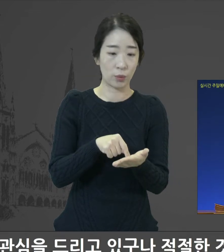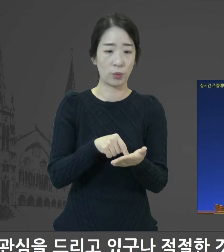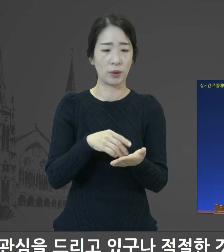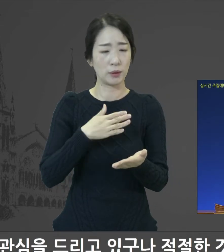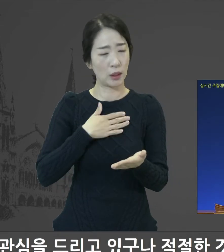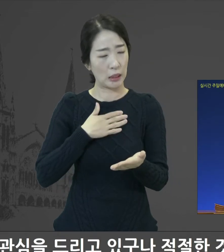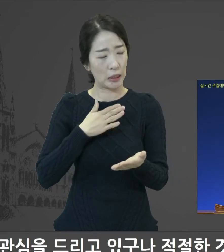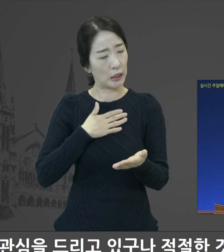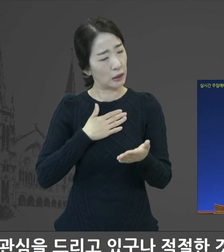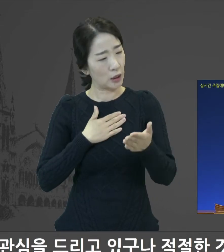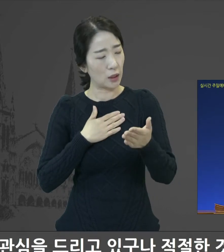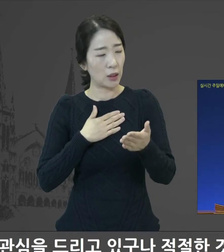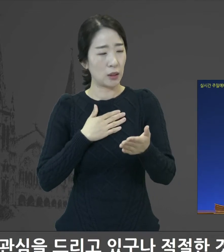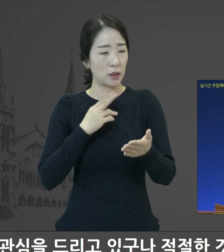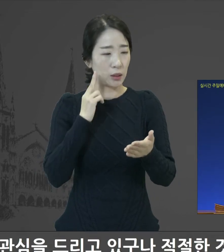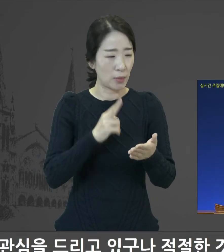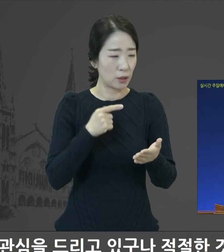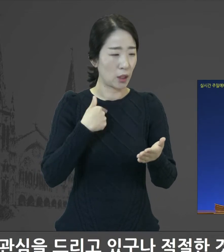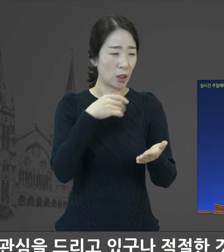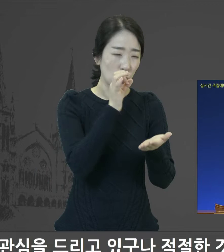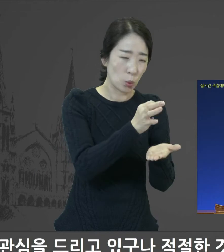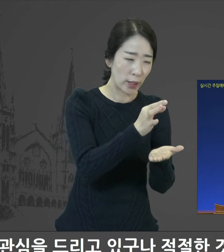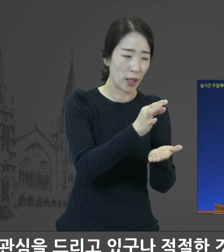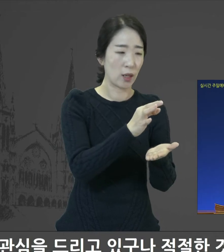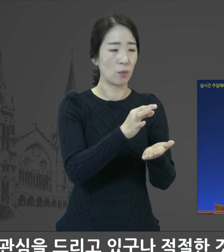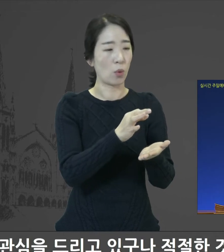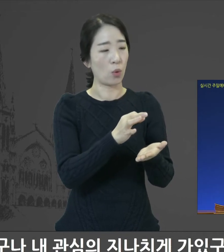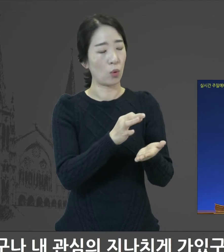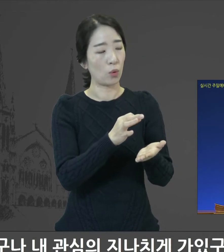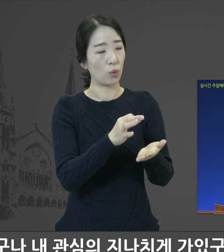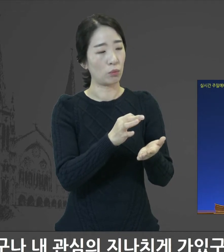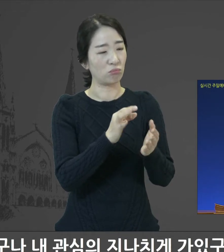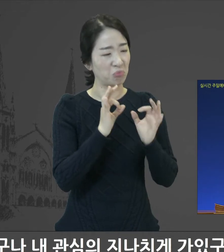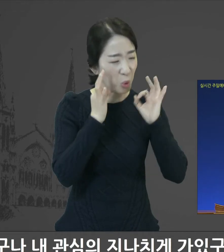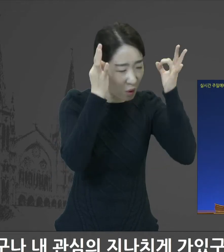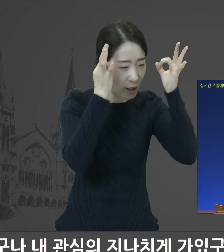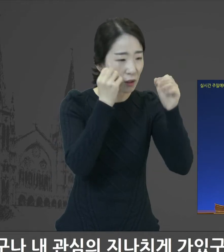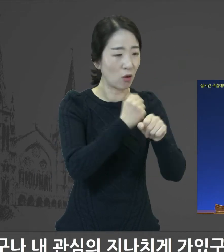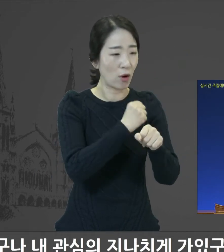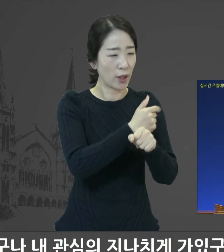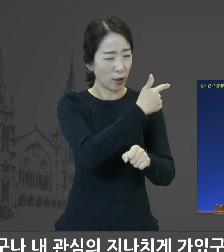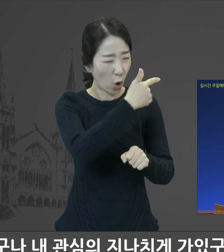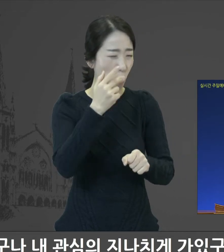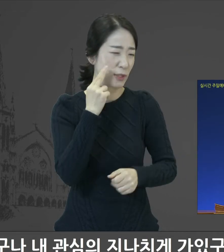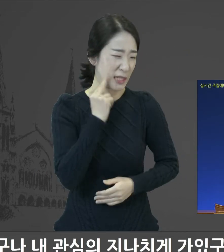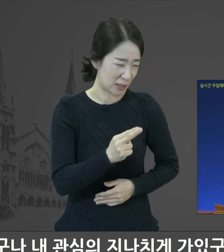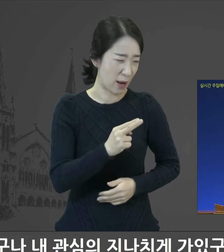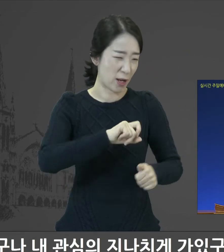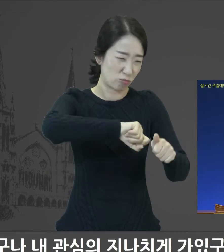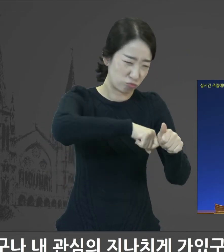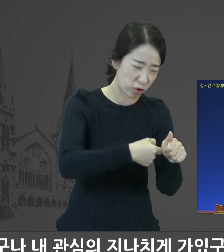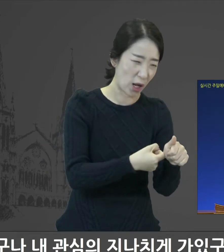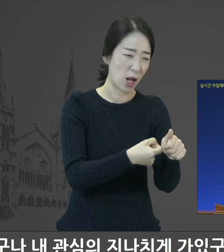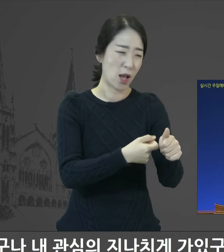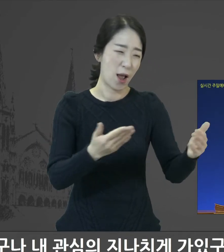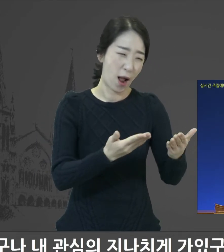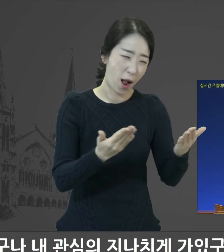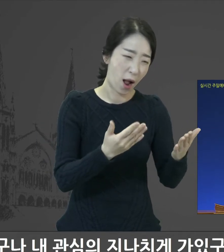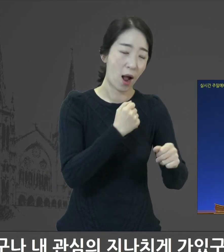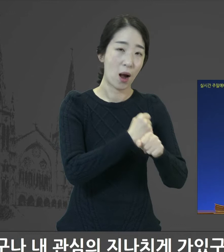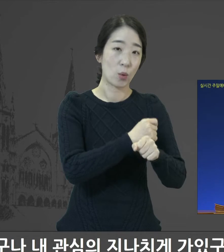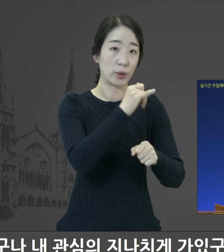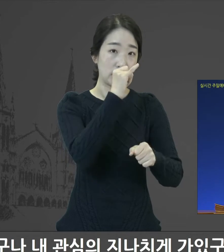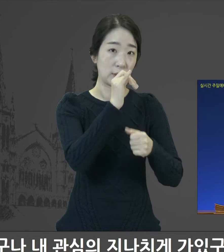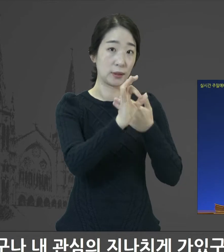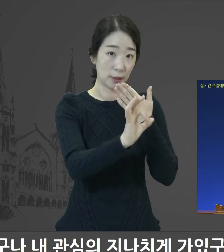지나친 부분이 가 있구나. 물질의 시간에 지나친 부분이 가 있구나. 이런 것들 한두 가지씩 있을 수